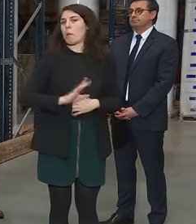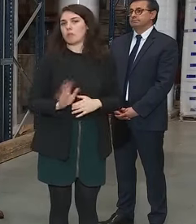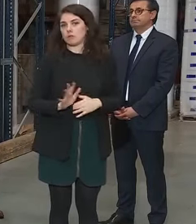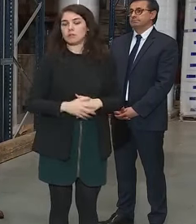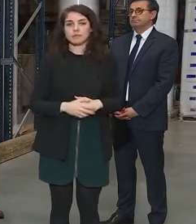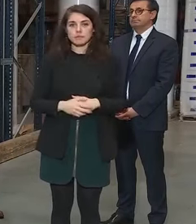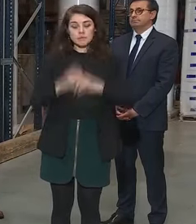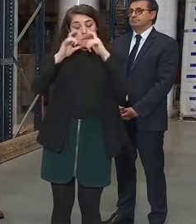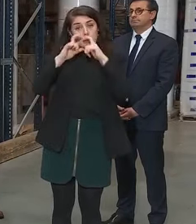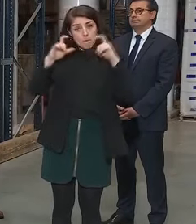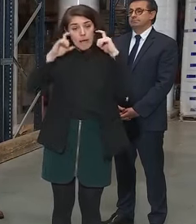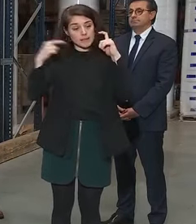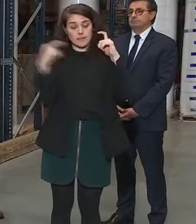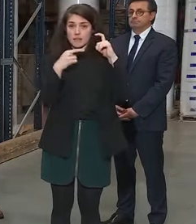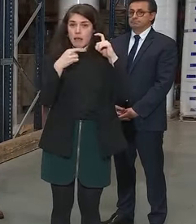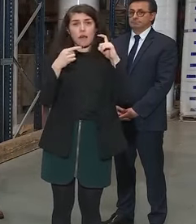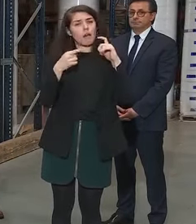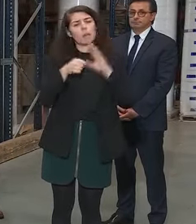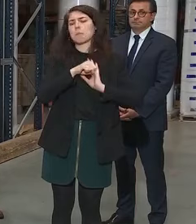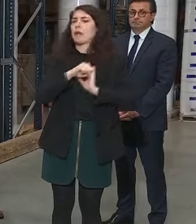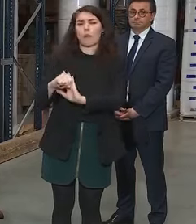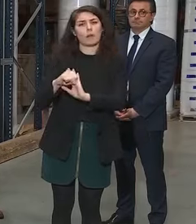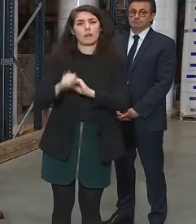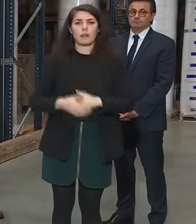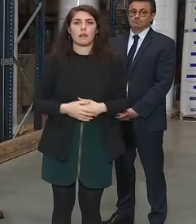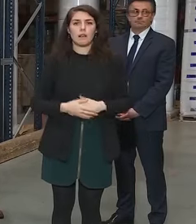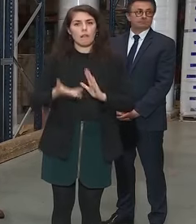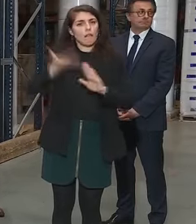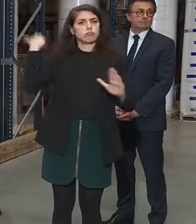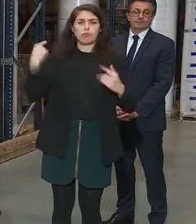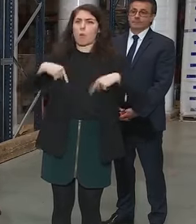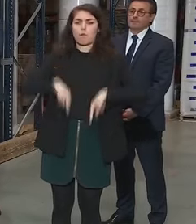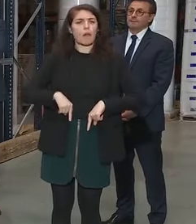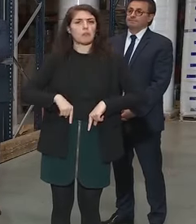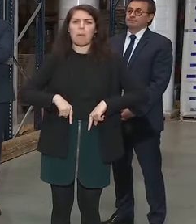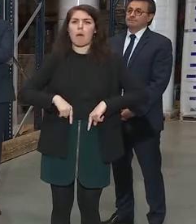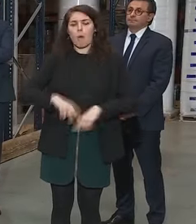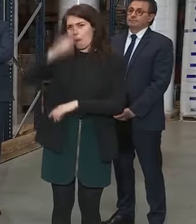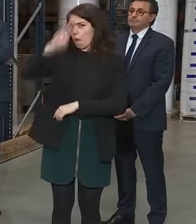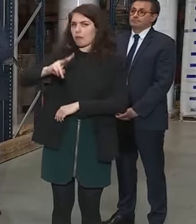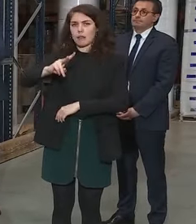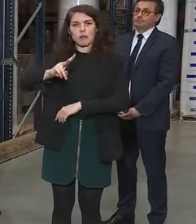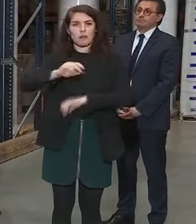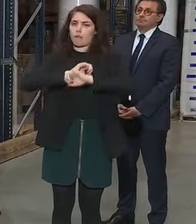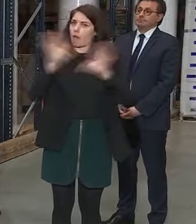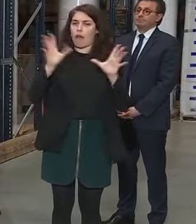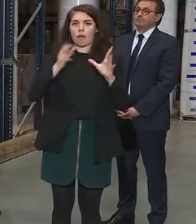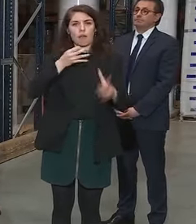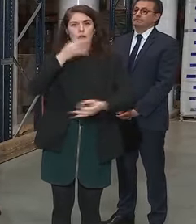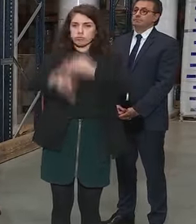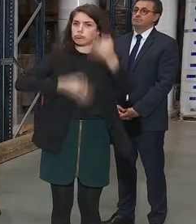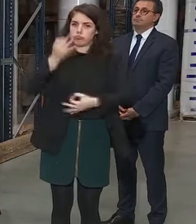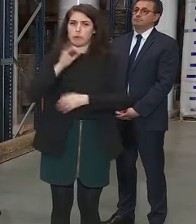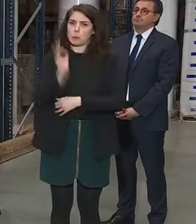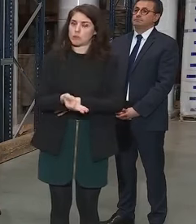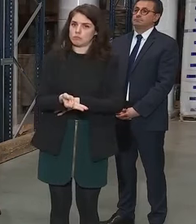masques, c'est une bataille essentielle. Le gouvernement a fait toute la transparence et mobilisé depuis le premier jour et nous continuons d'avancer. Nous avons